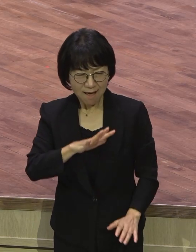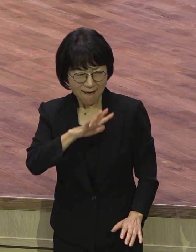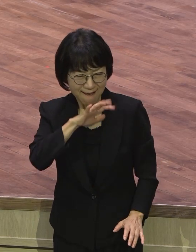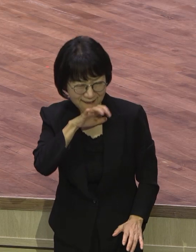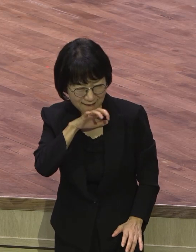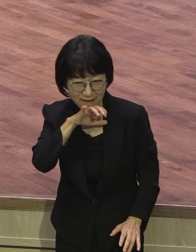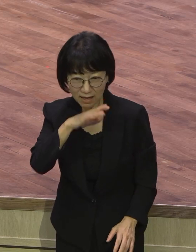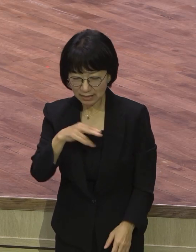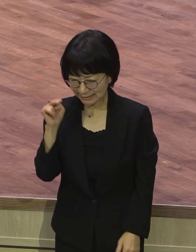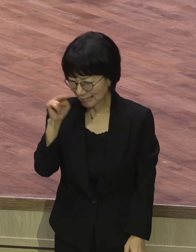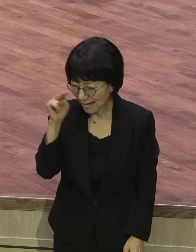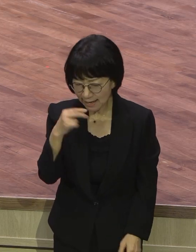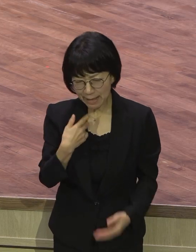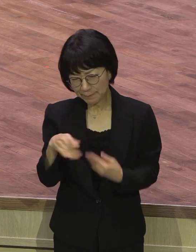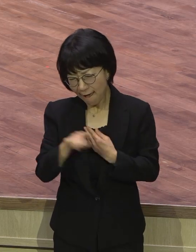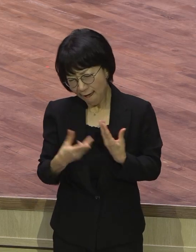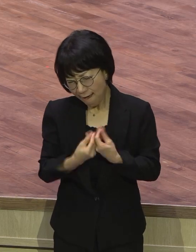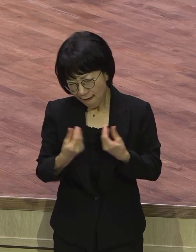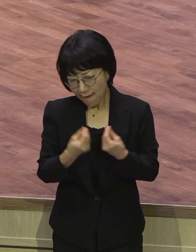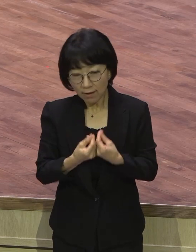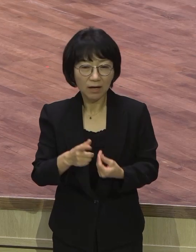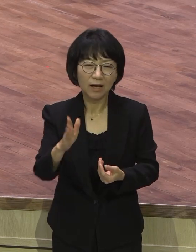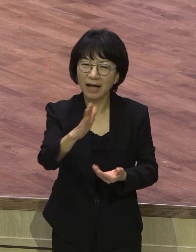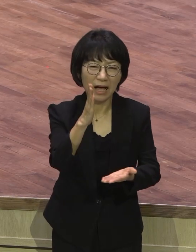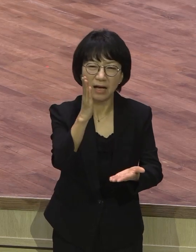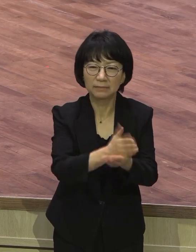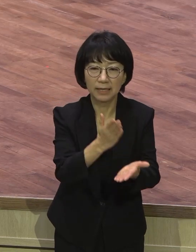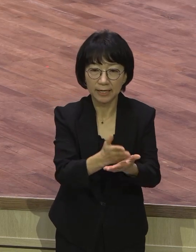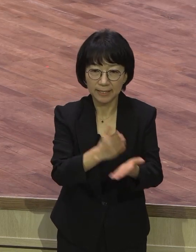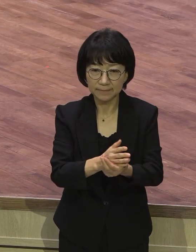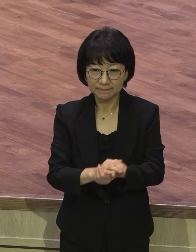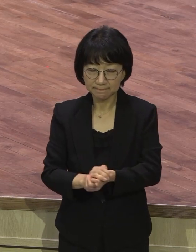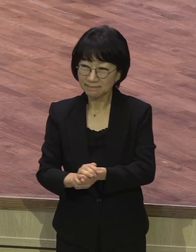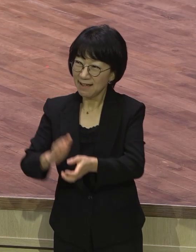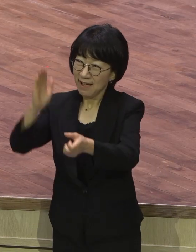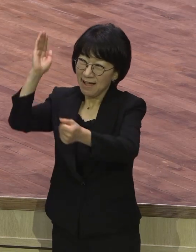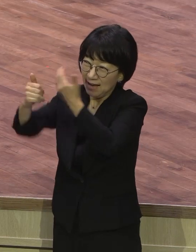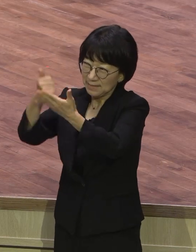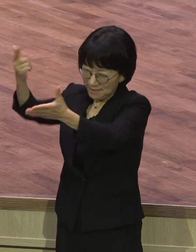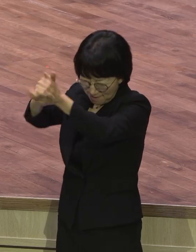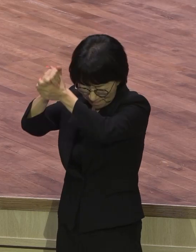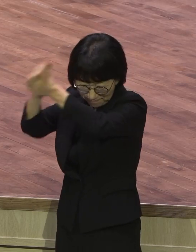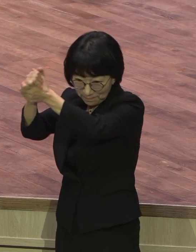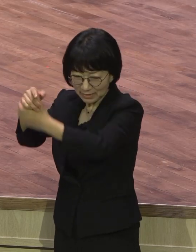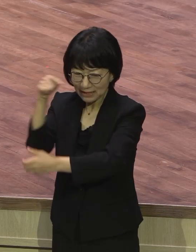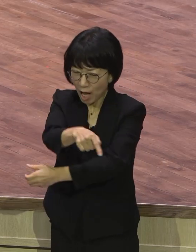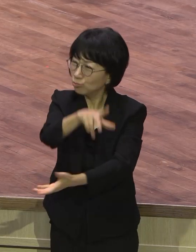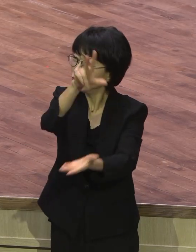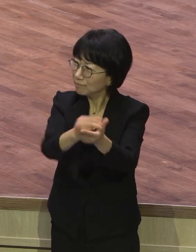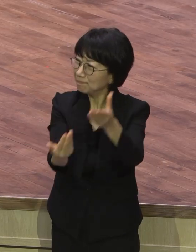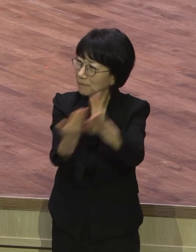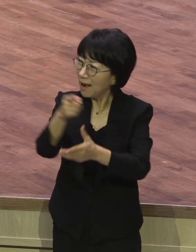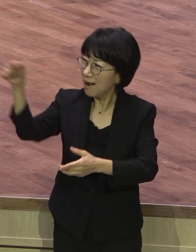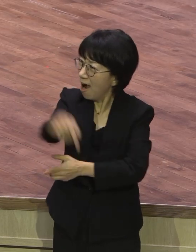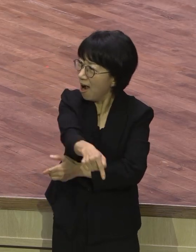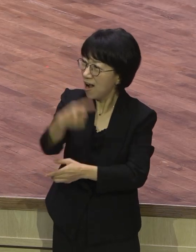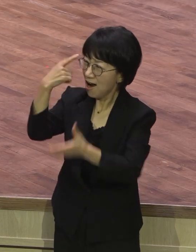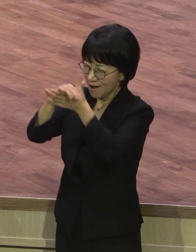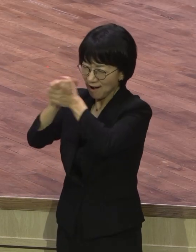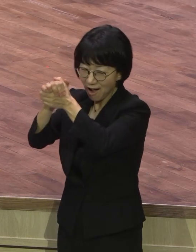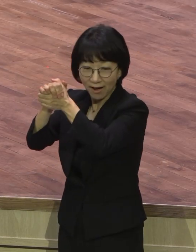시기, 질투하고 핑계된 거 아니라 정면 돌파입니다. 아버지 하나님 앞에 그냥 정면 돌파 이렇게